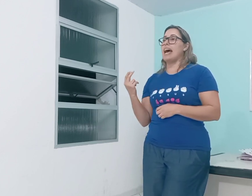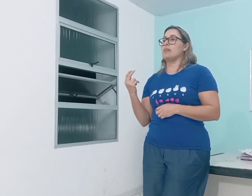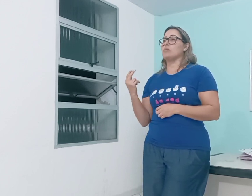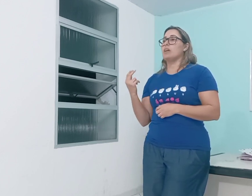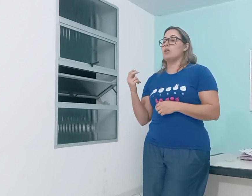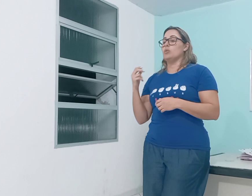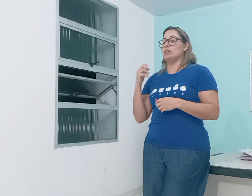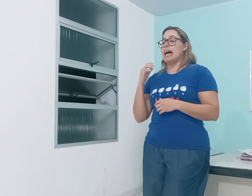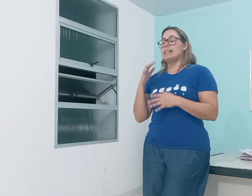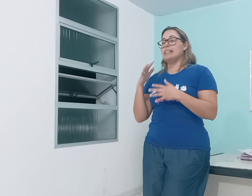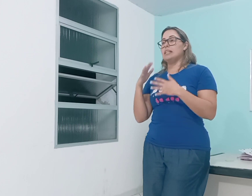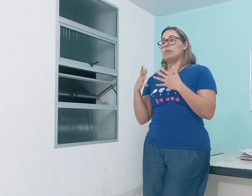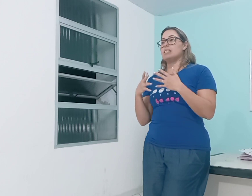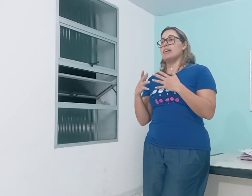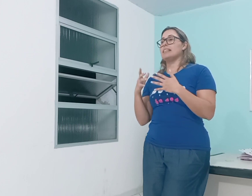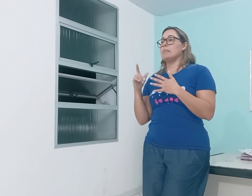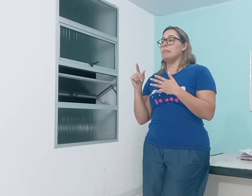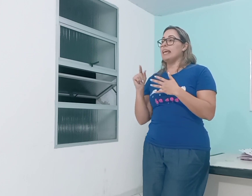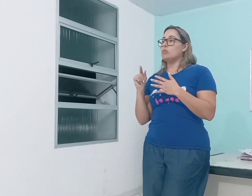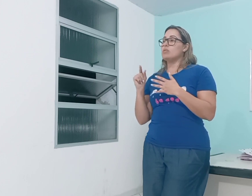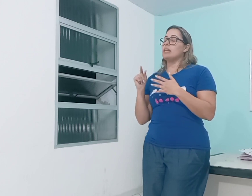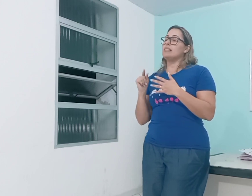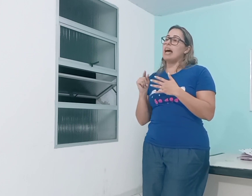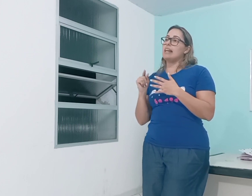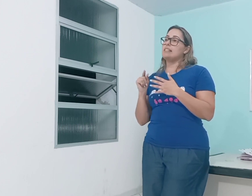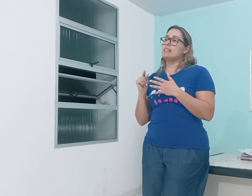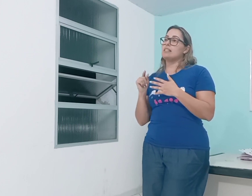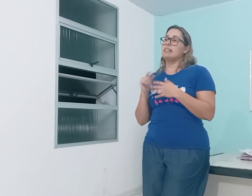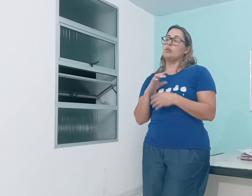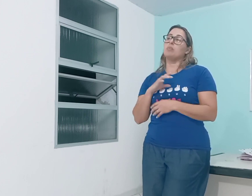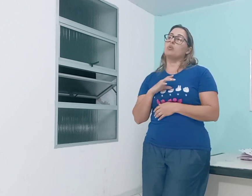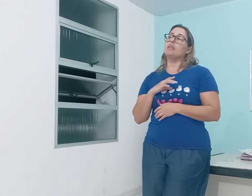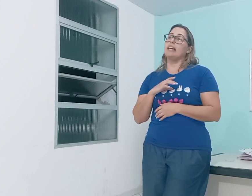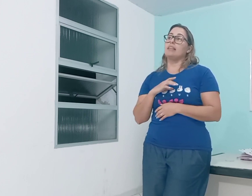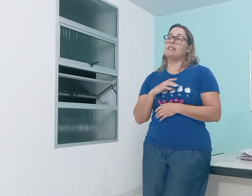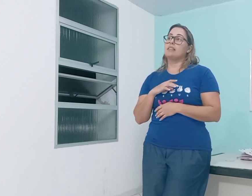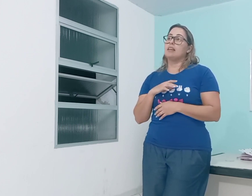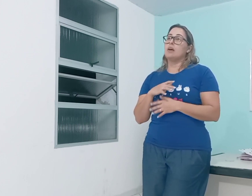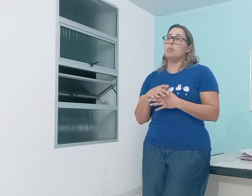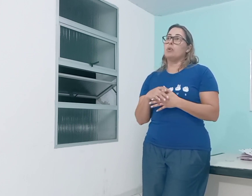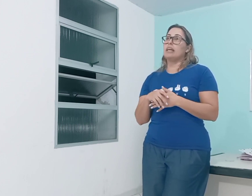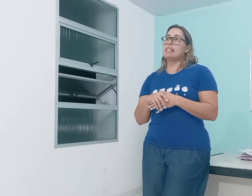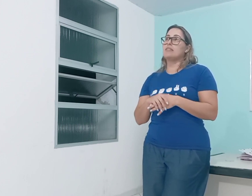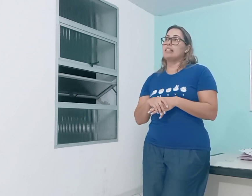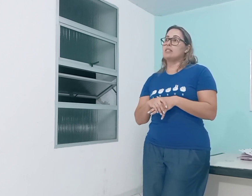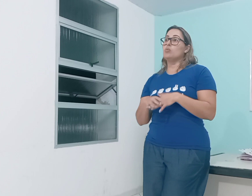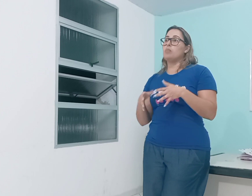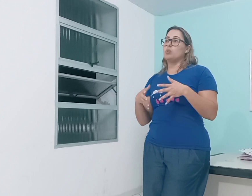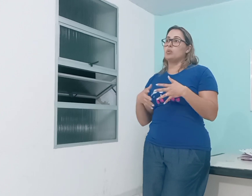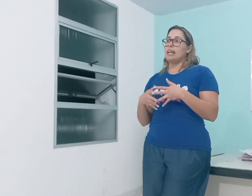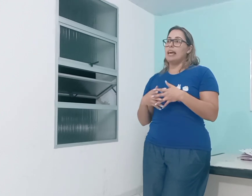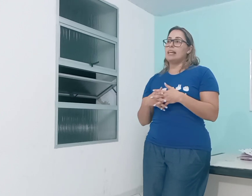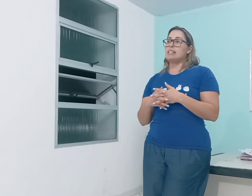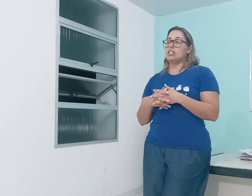contrário. Na Libras vai ter menos detalhes que tem no português. Porque às vezes no português a gente tem